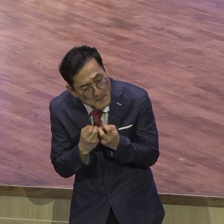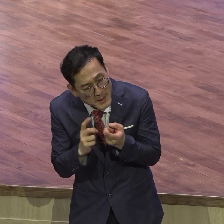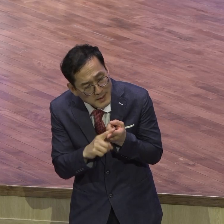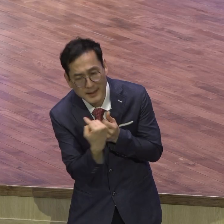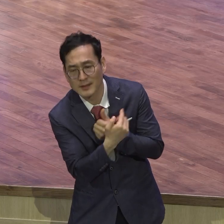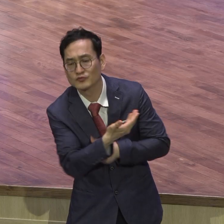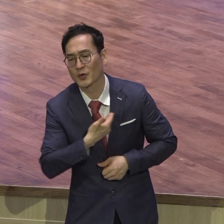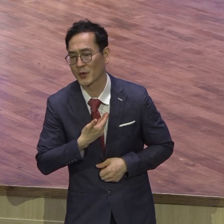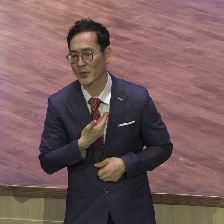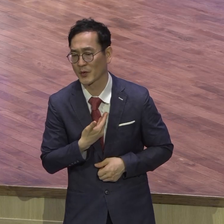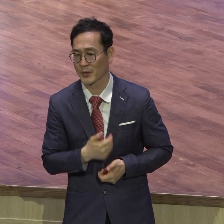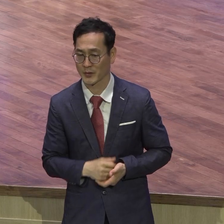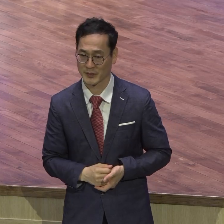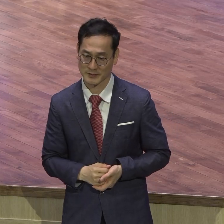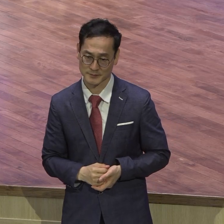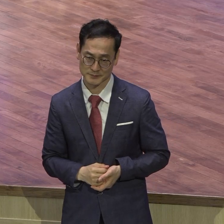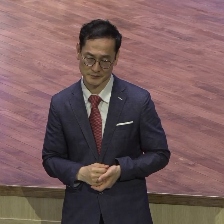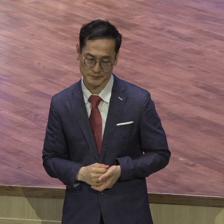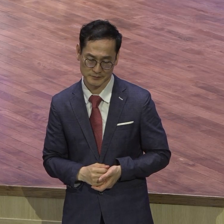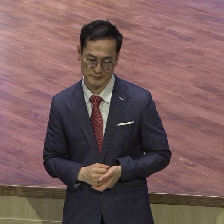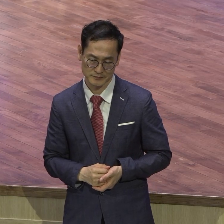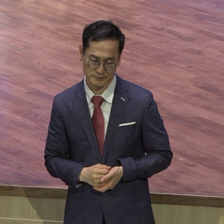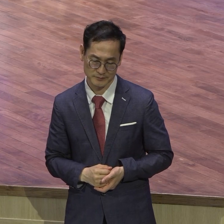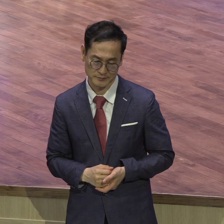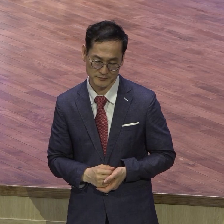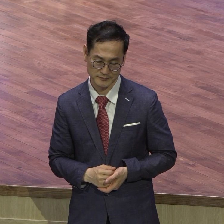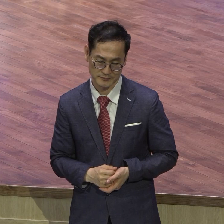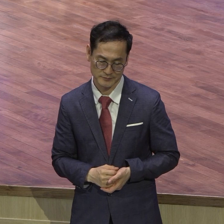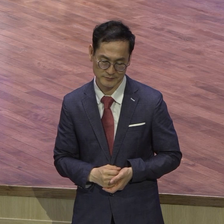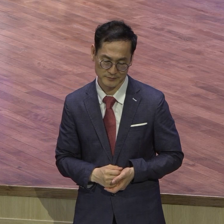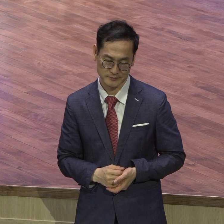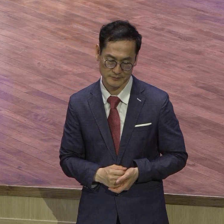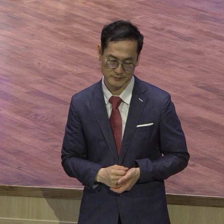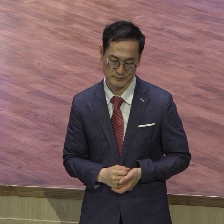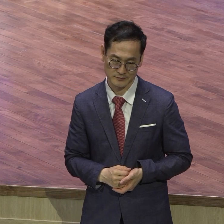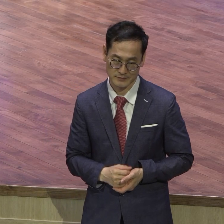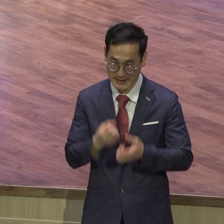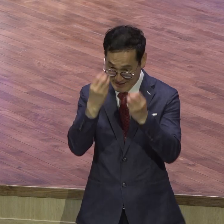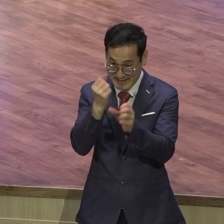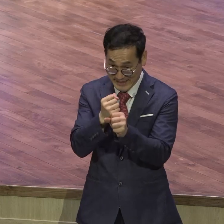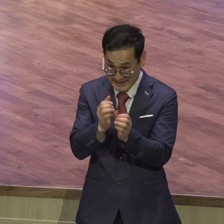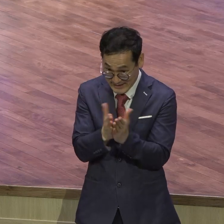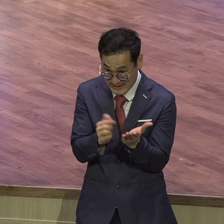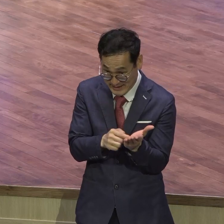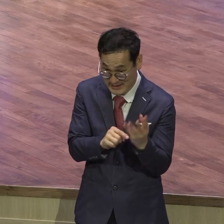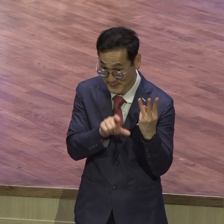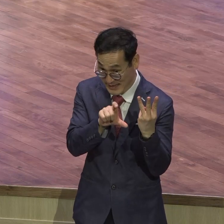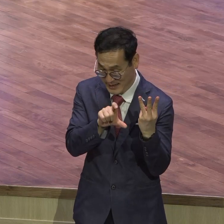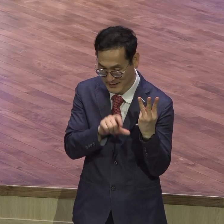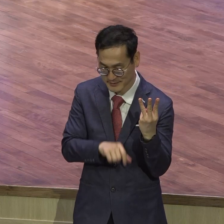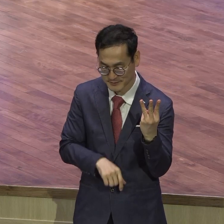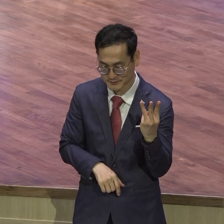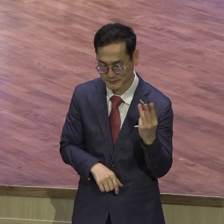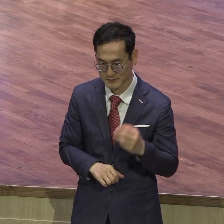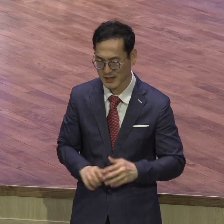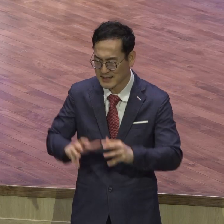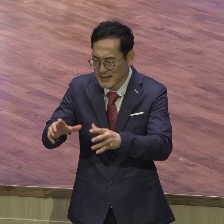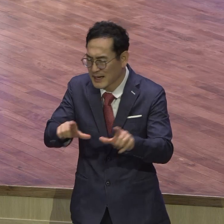아주 사실적으로 보여주는 내용이에요 우리가 창세의 삶장 세상에 살다가 보면 여러